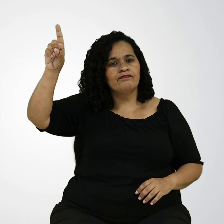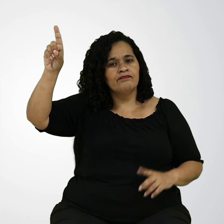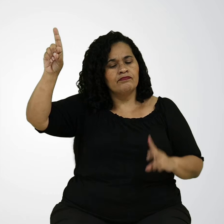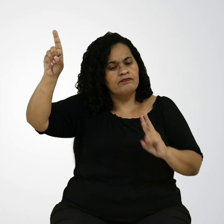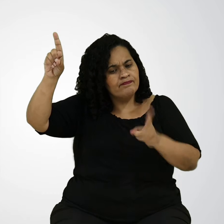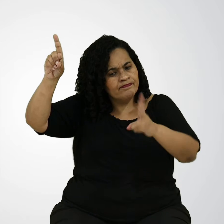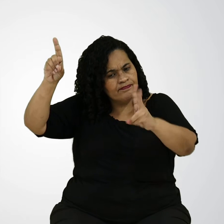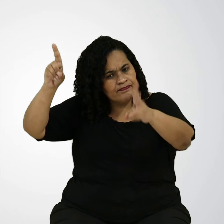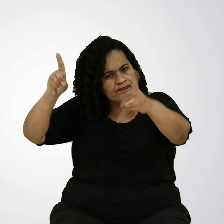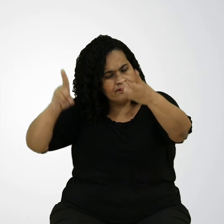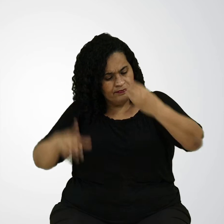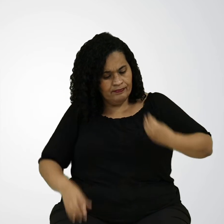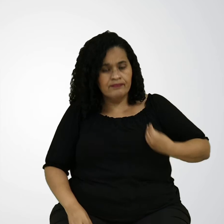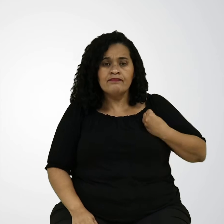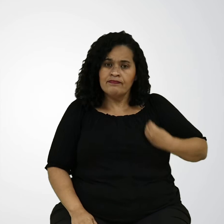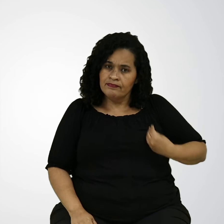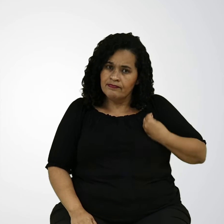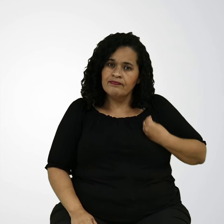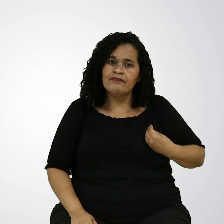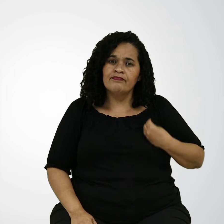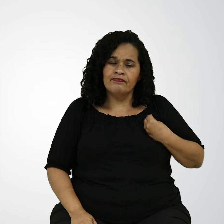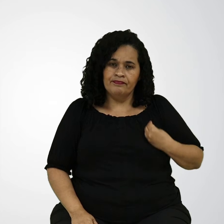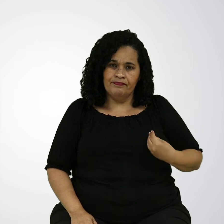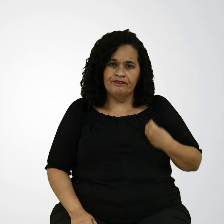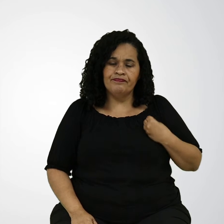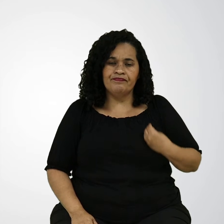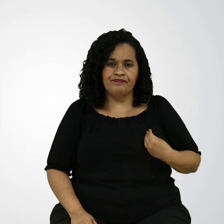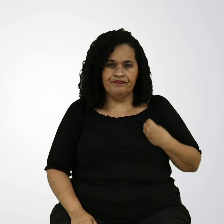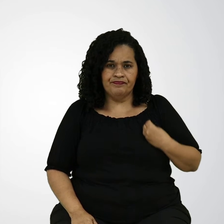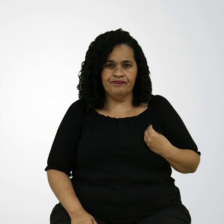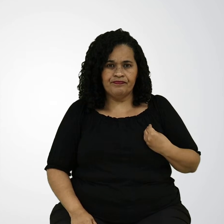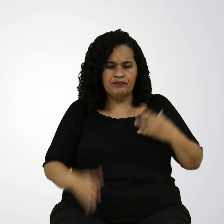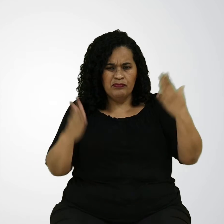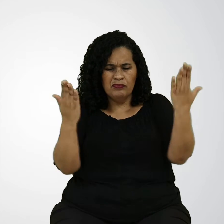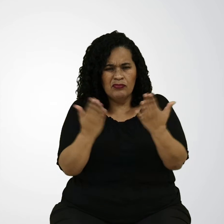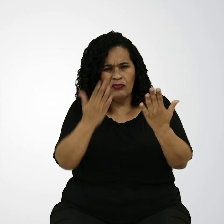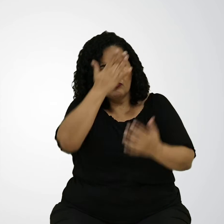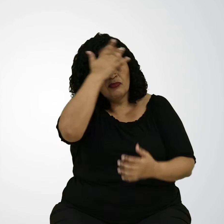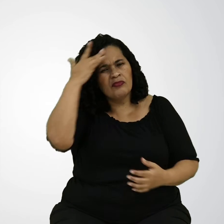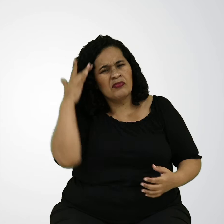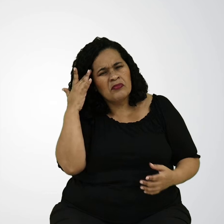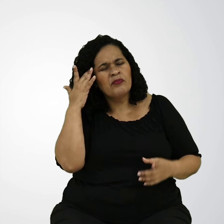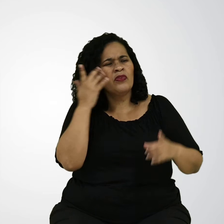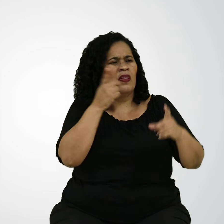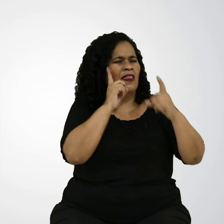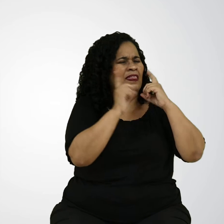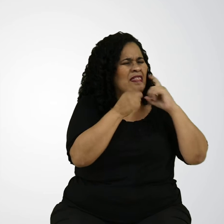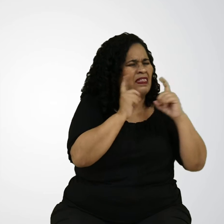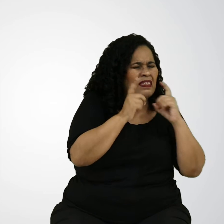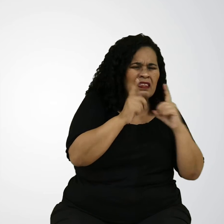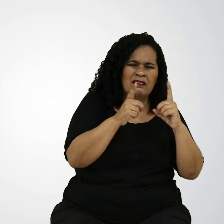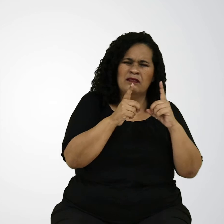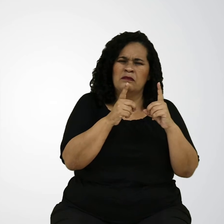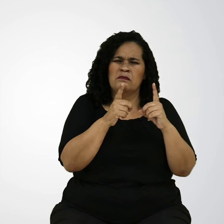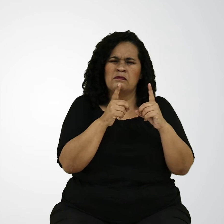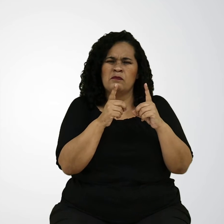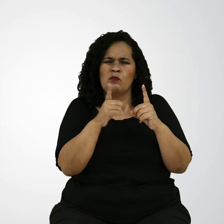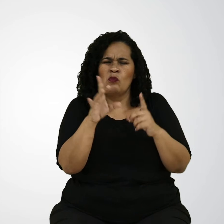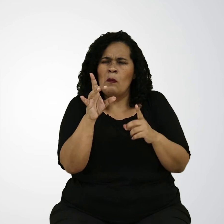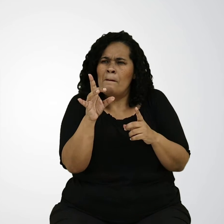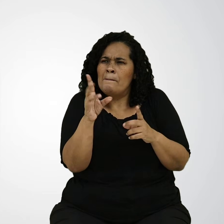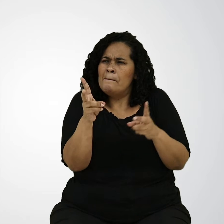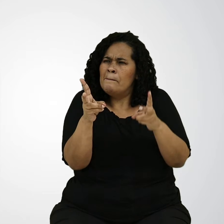presentes de alguma forma, né? Sim. O problema é que o murmurador ele só enxerga o que não está presente, né? Sim. E ele perde